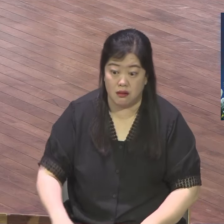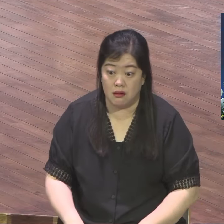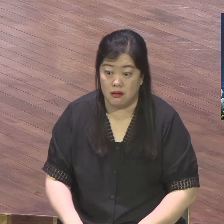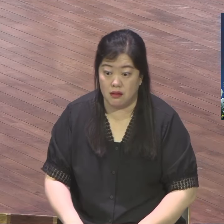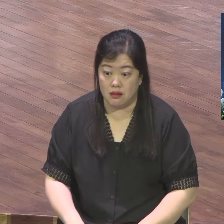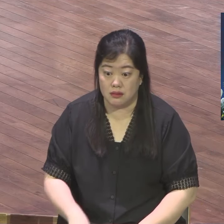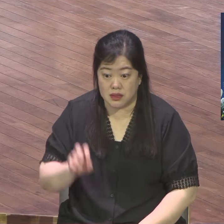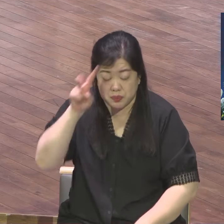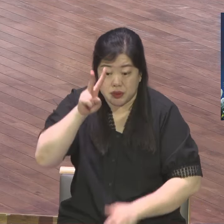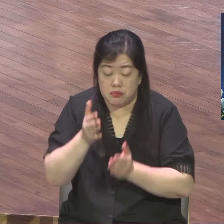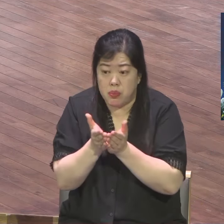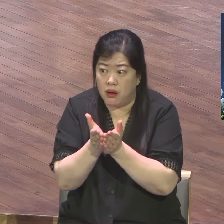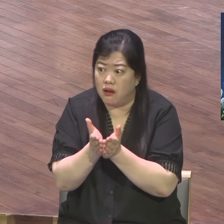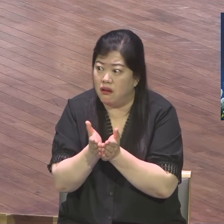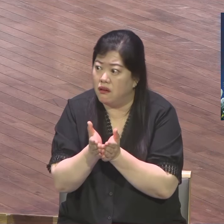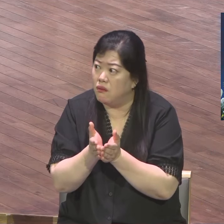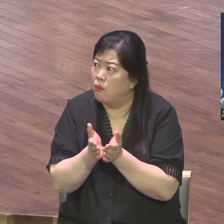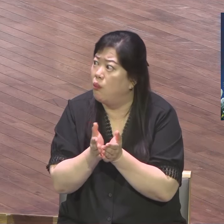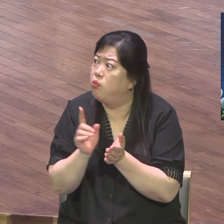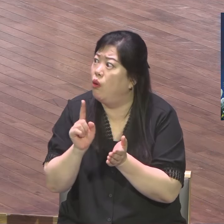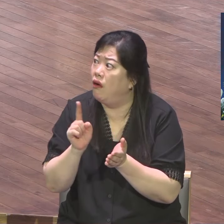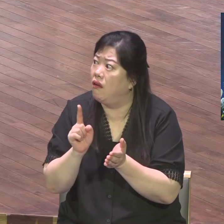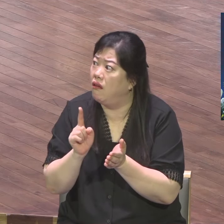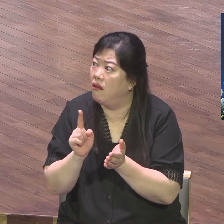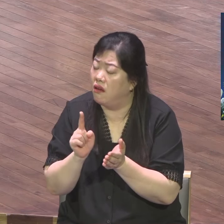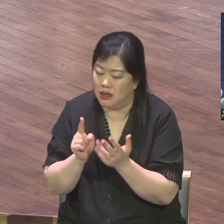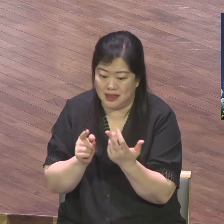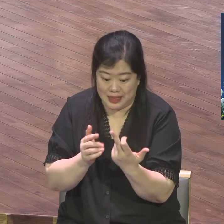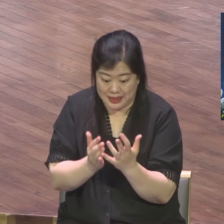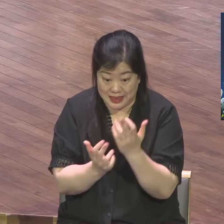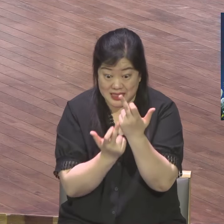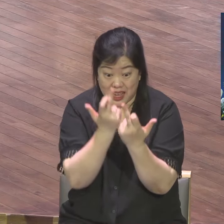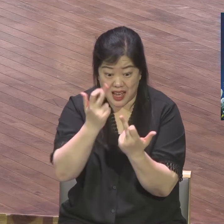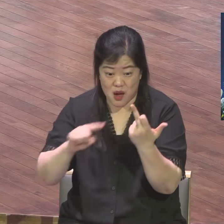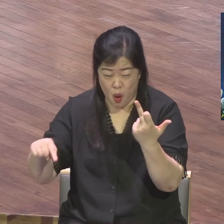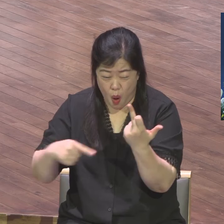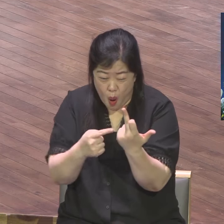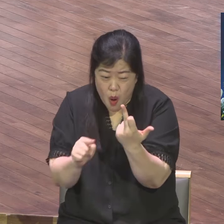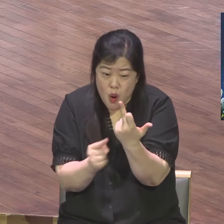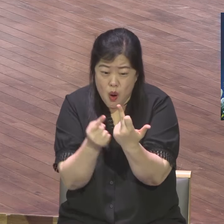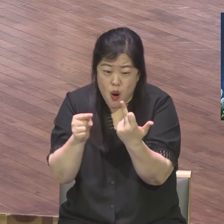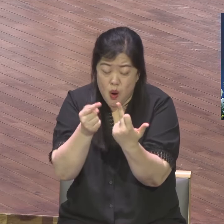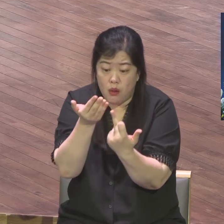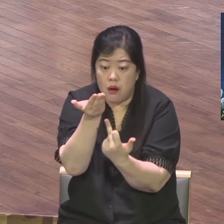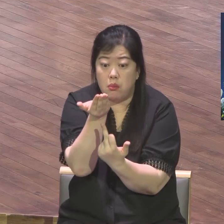다 비웃습니다. 온갖 조롱을 다 합니다. 미쳤다 저 사람 좀